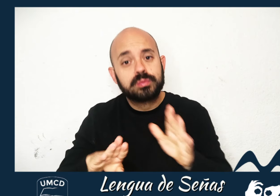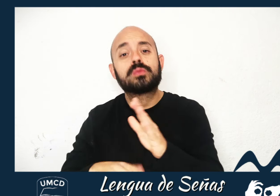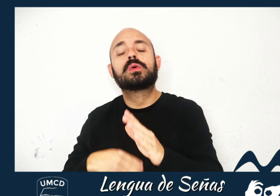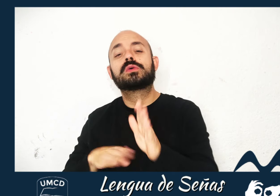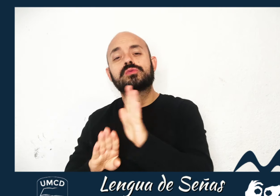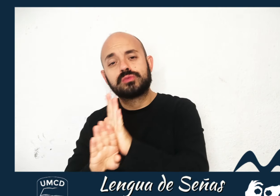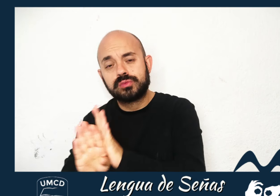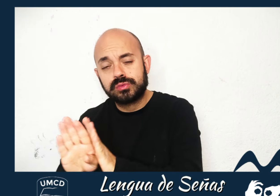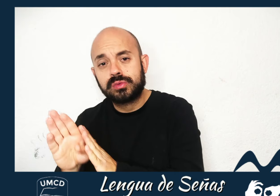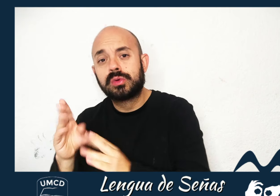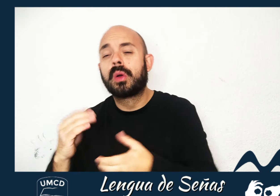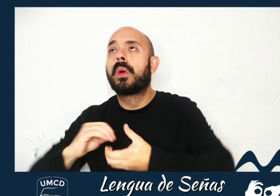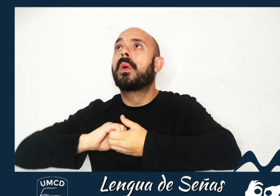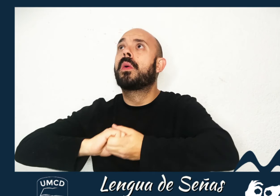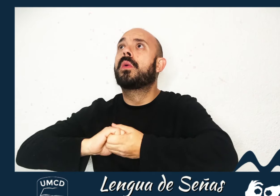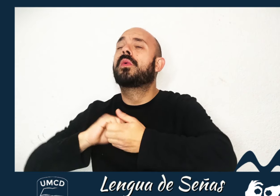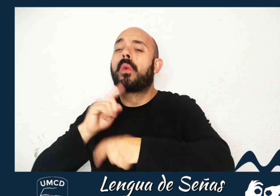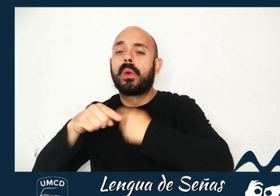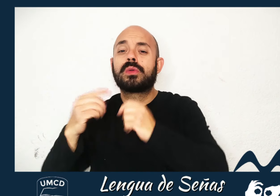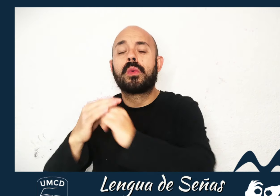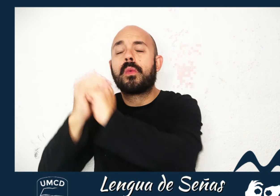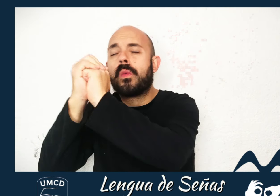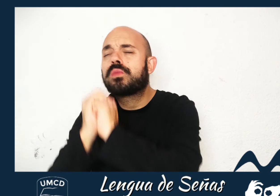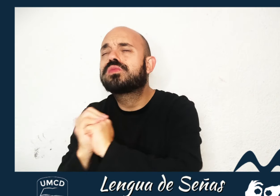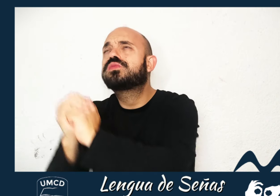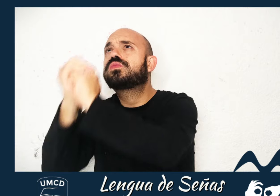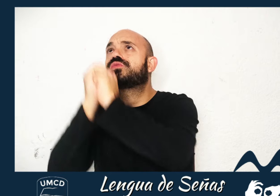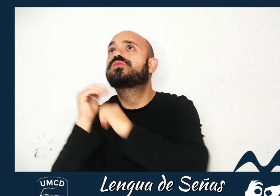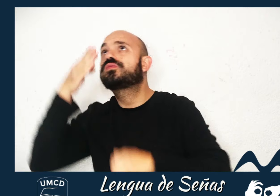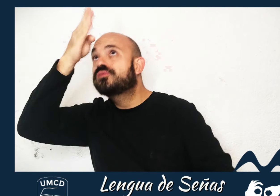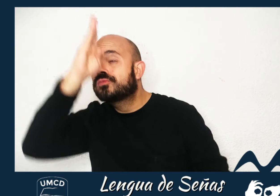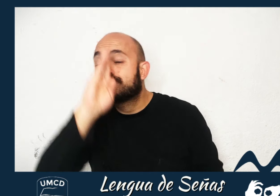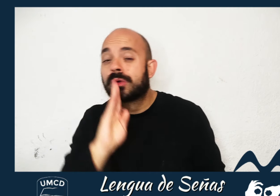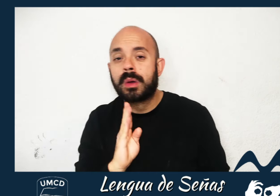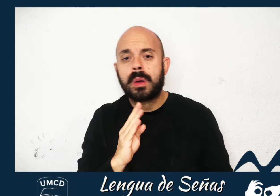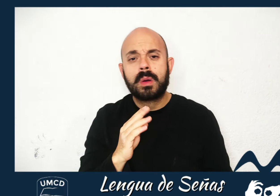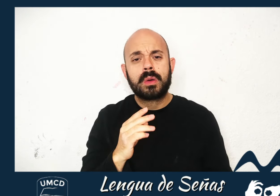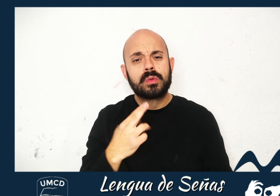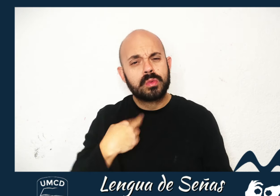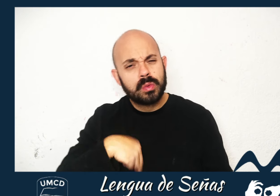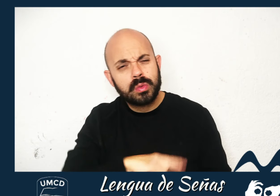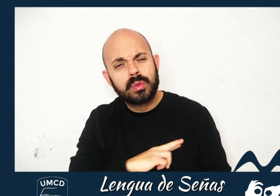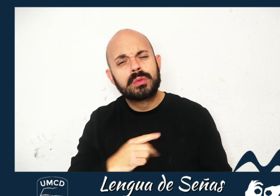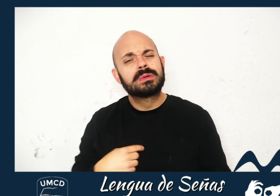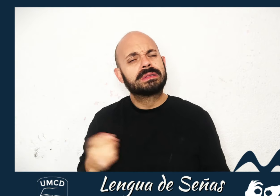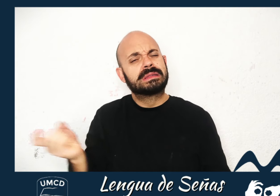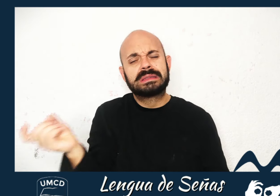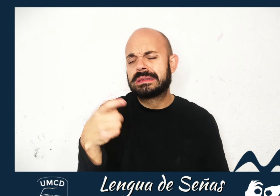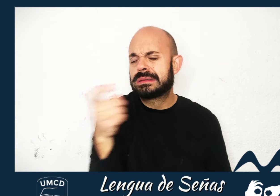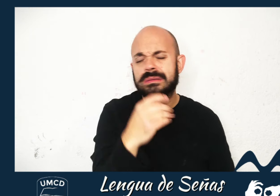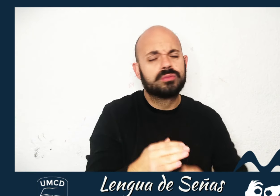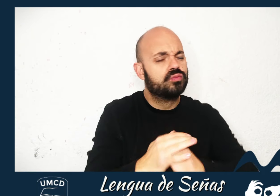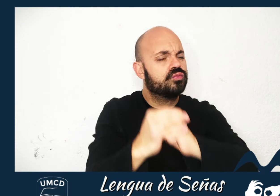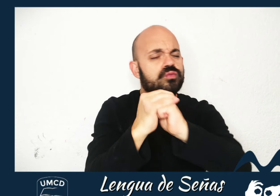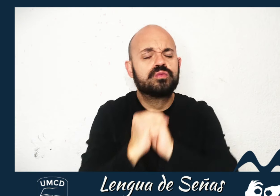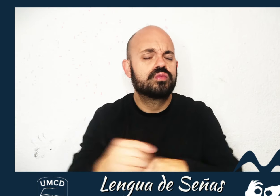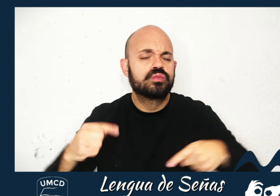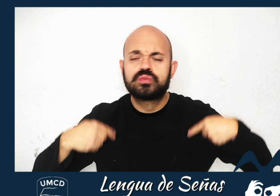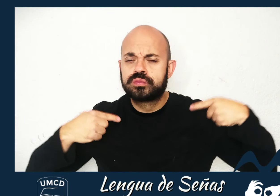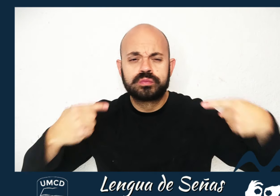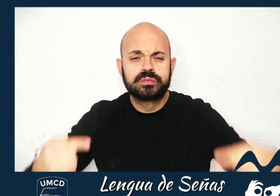íntima, en la manera en la que yo le obedezco. Usted y yo tenemos que buscar eso. Tenemos la